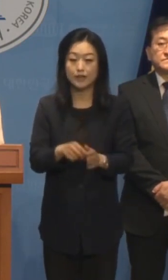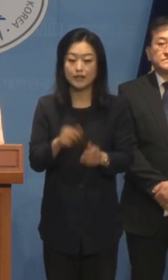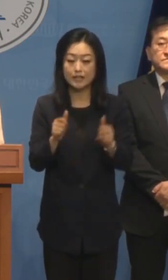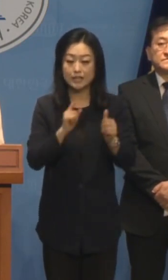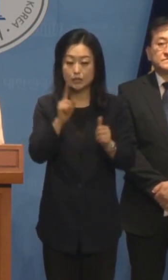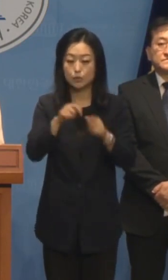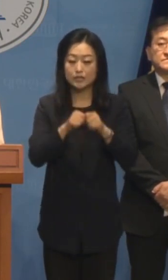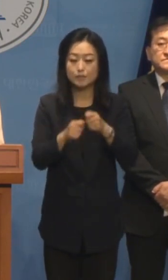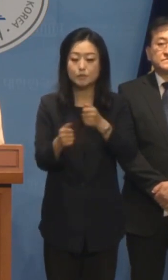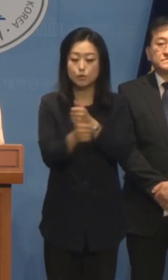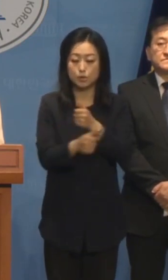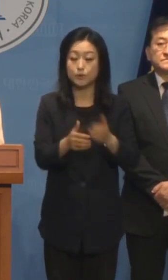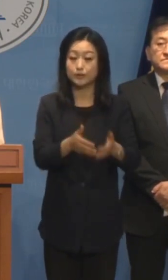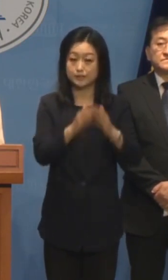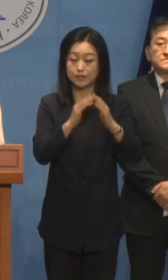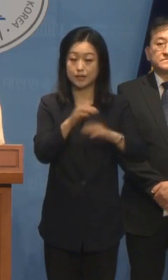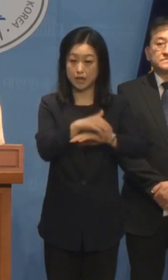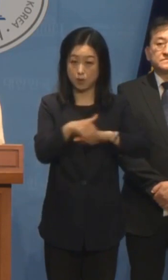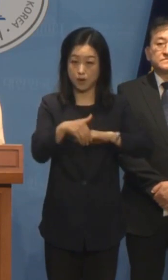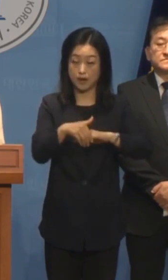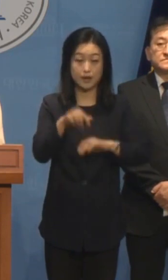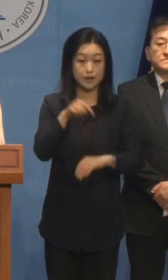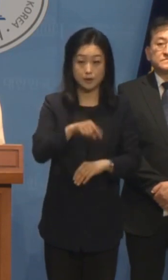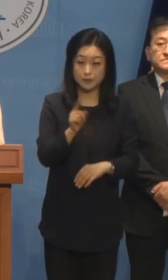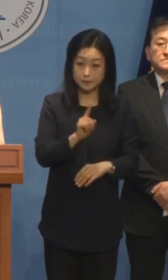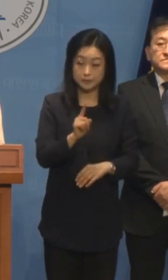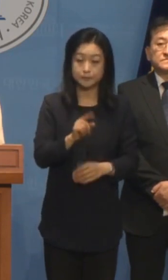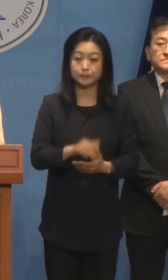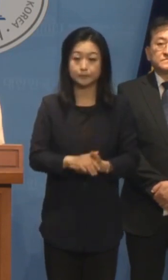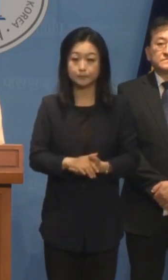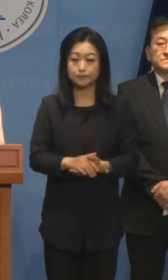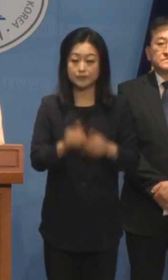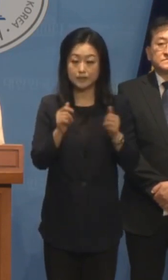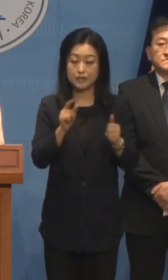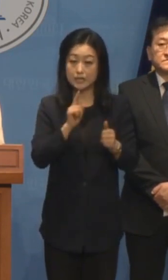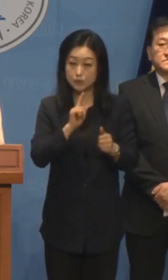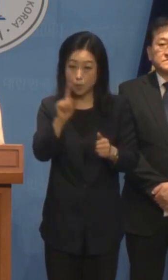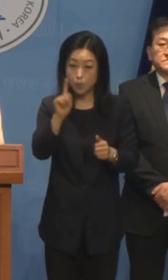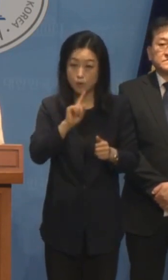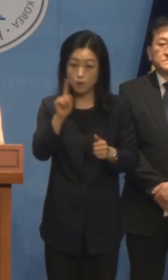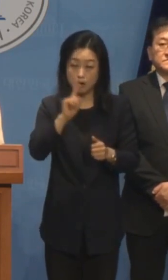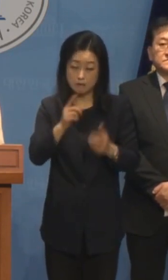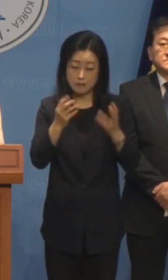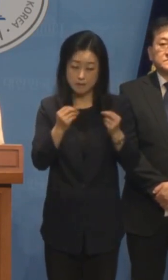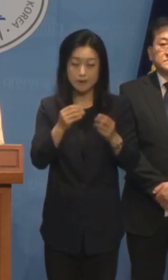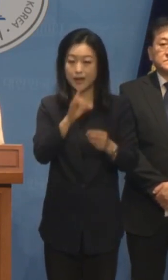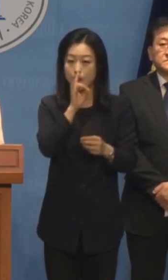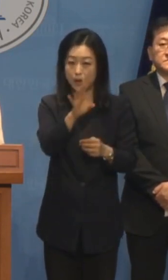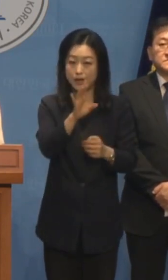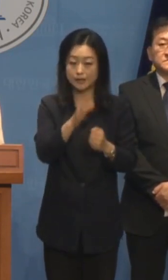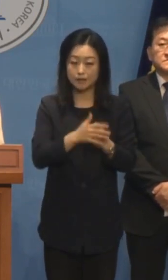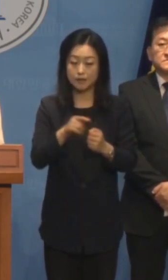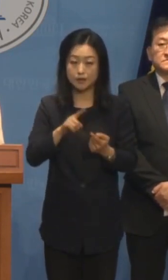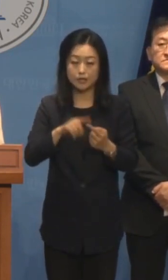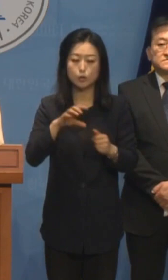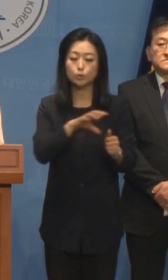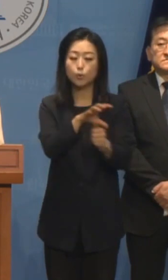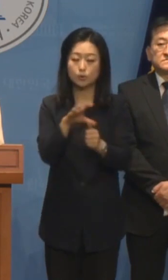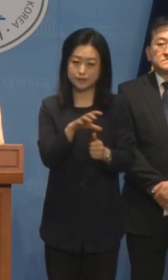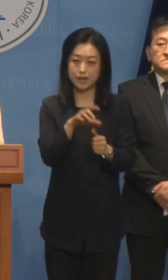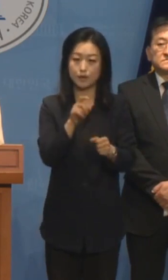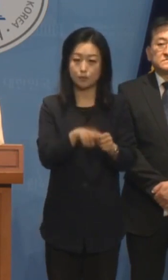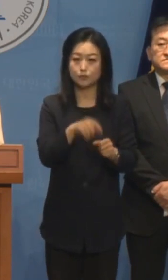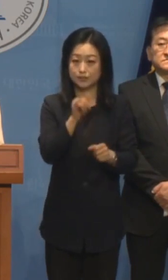설치합니다. 신설될 기소심의위원회는 기소 편의주의에 대한 강력한 견제, 통제 장치가